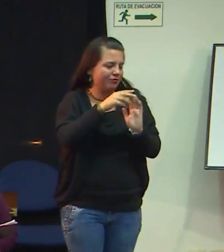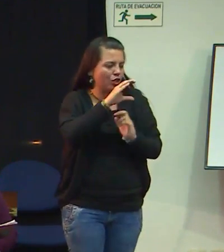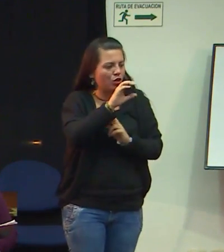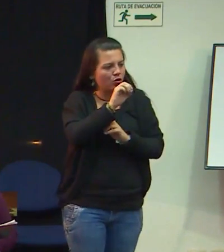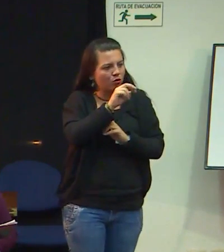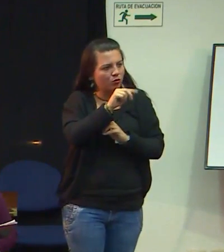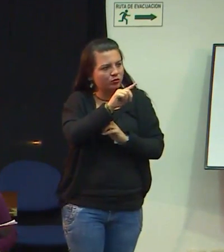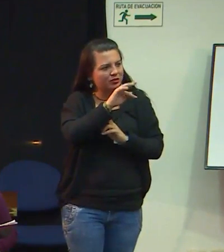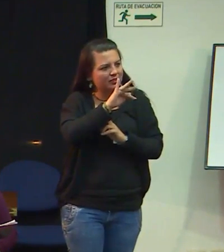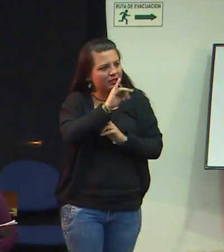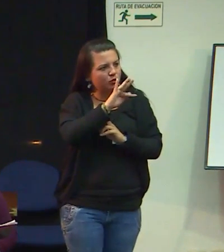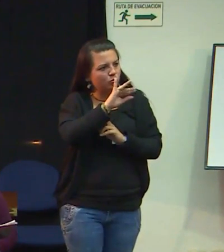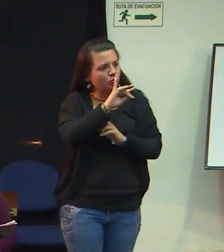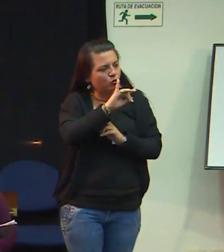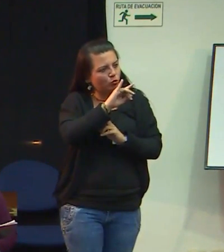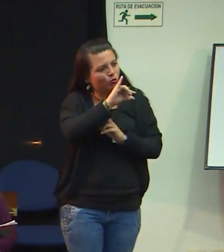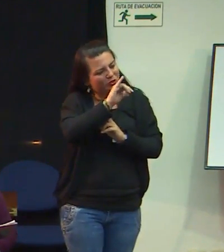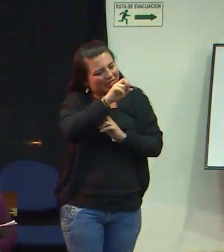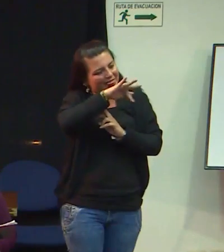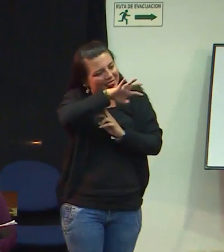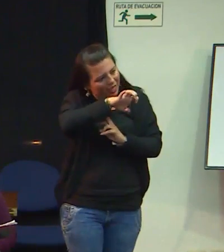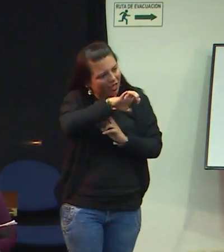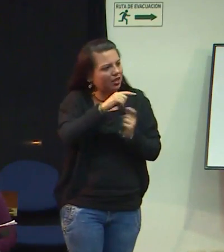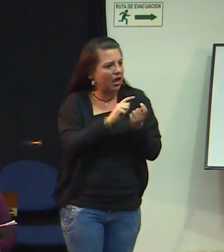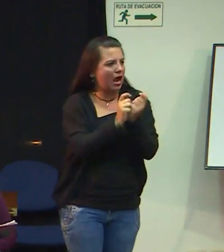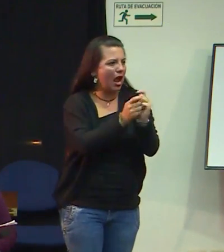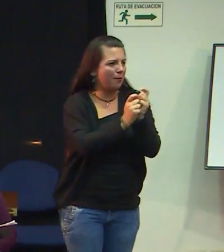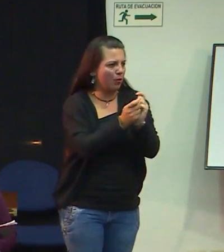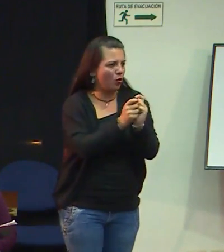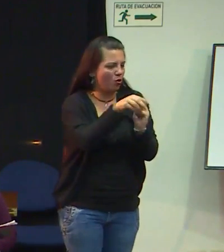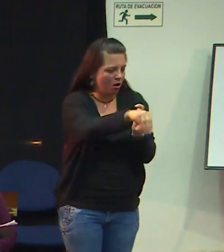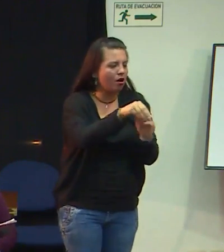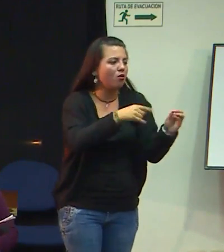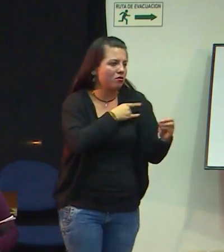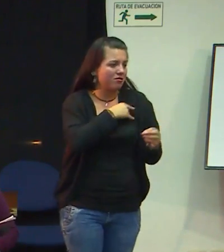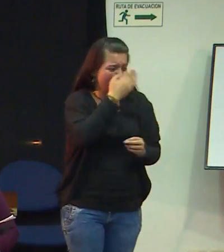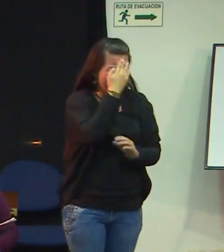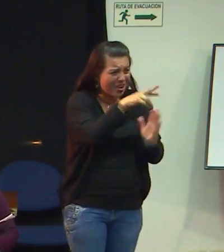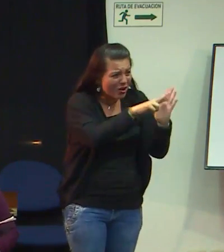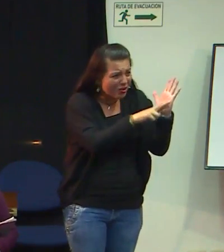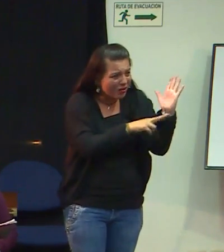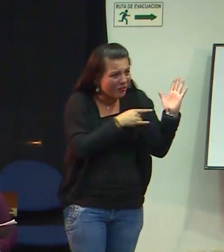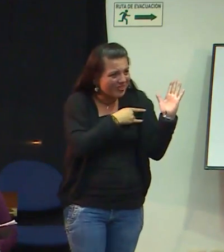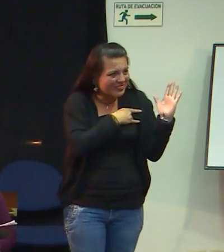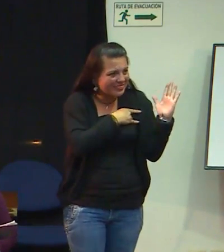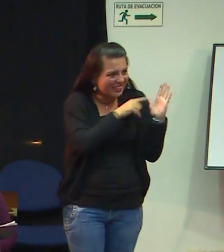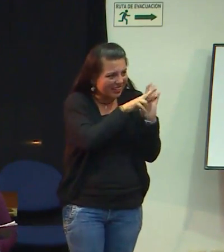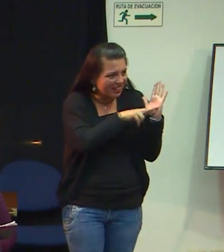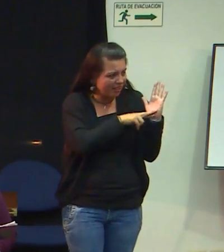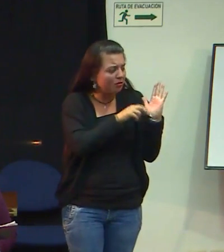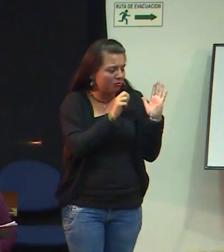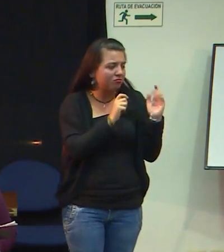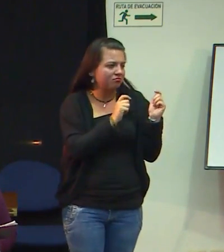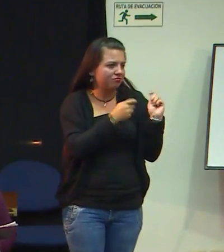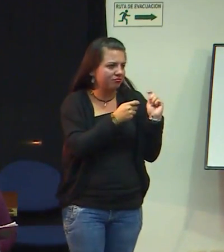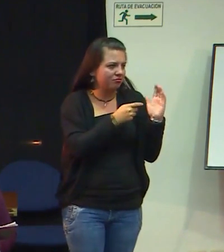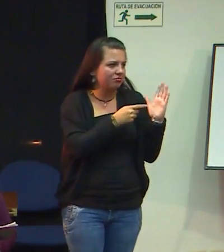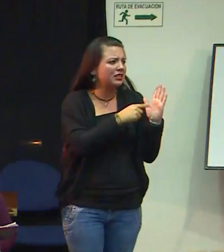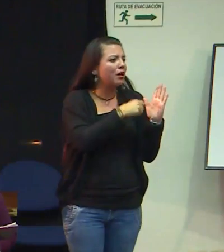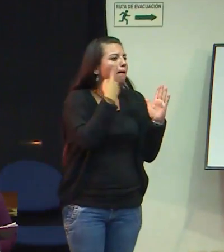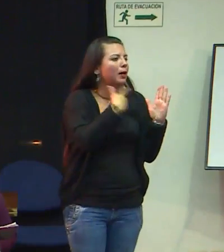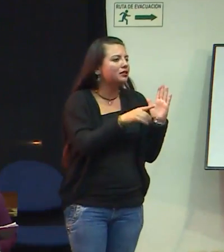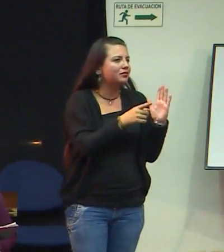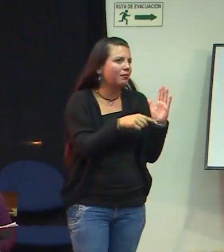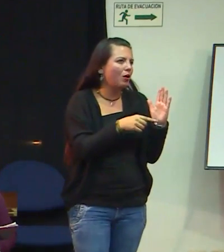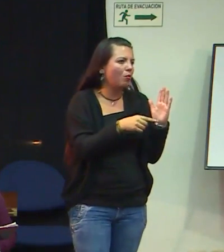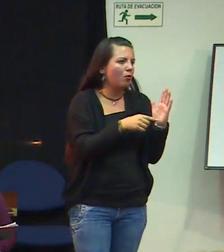a ser parte fundamental de esta constituyente, porque veamos el reglamento estudiantil, que, pues, también segrega un poco de